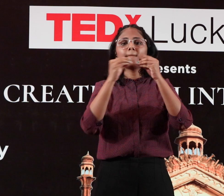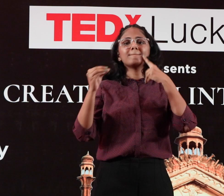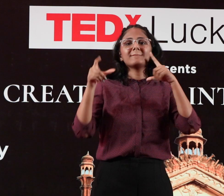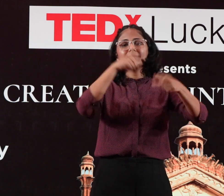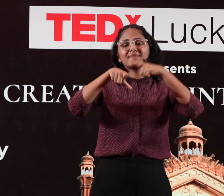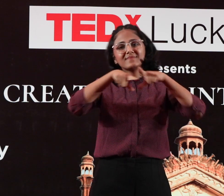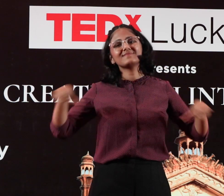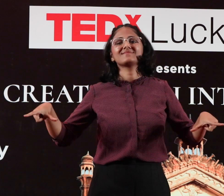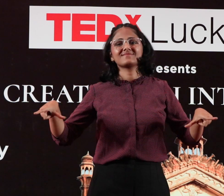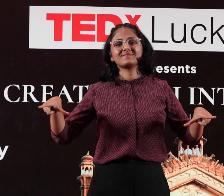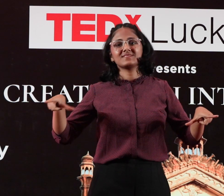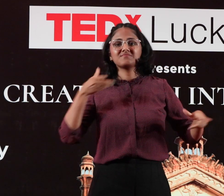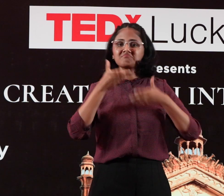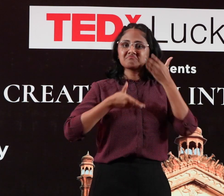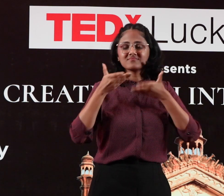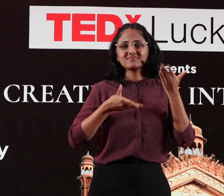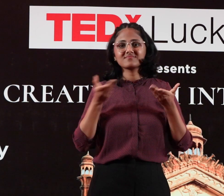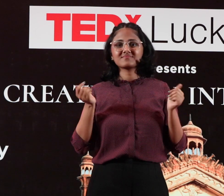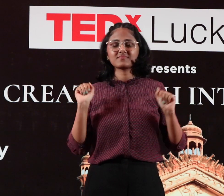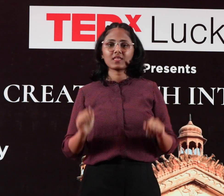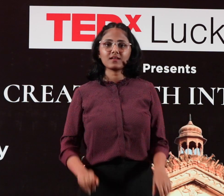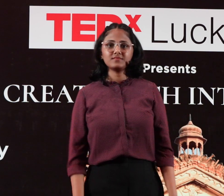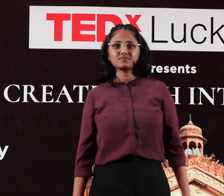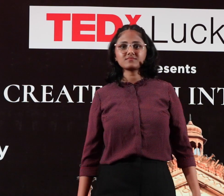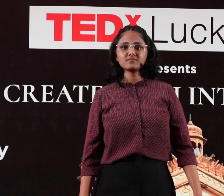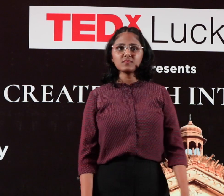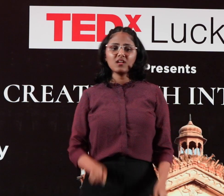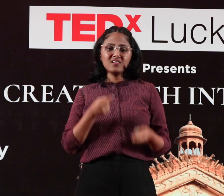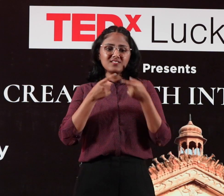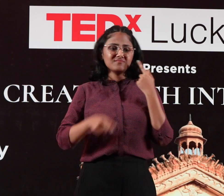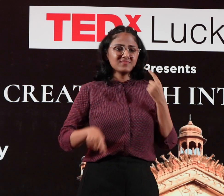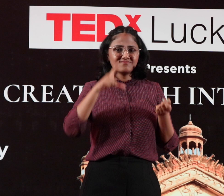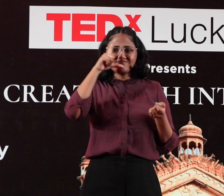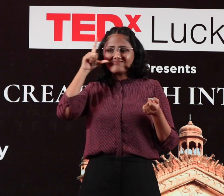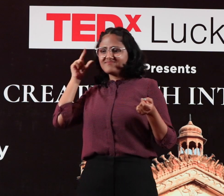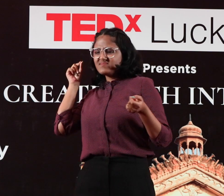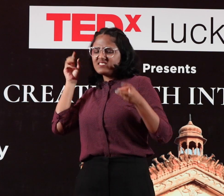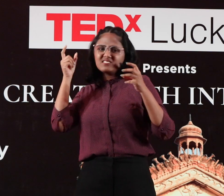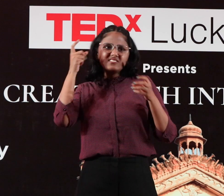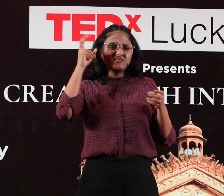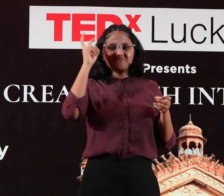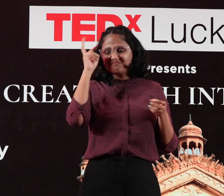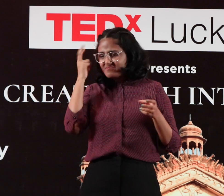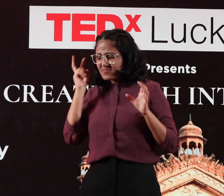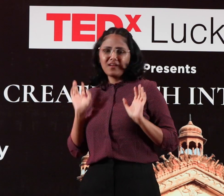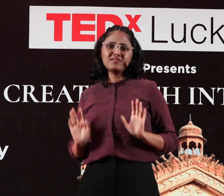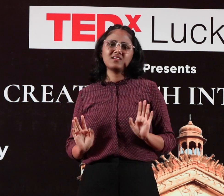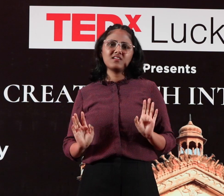किया। बट ये वो बच्ची थी जिसके मन में इंफीरियरिटी कॉम्प्लेक्स भरा पड़ा है, वो टूटी हुई अंदर से। काउंसलिंग के